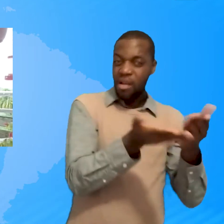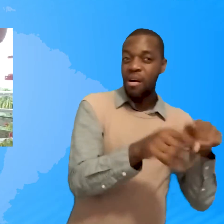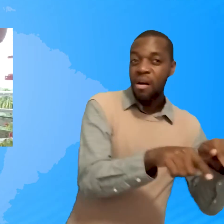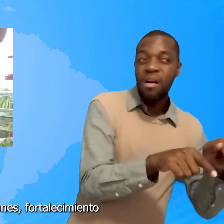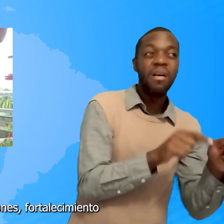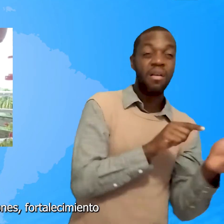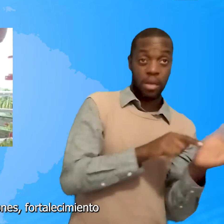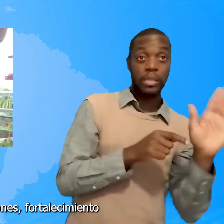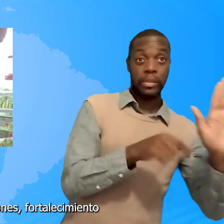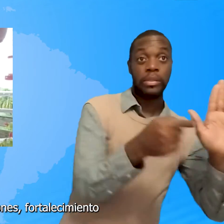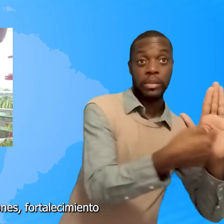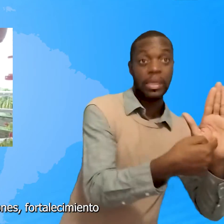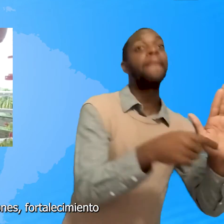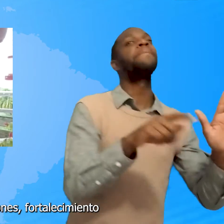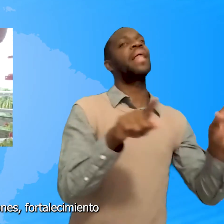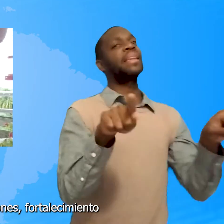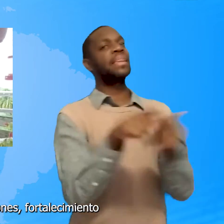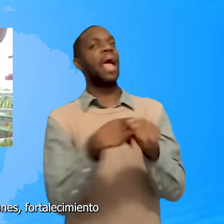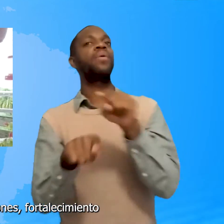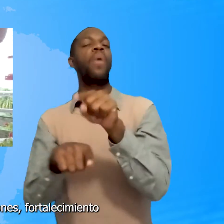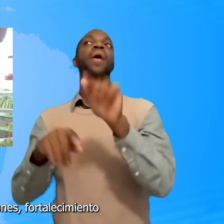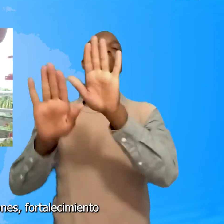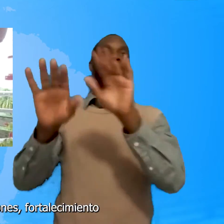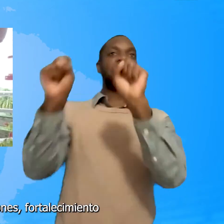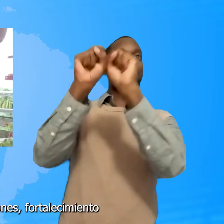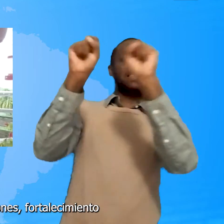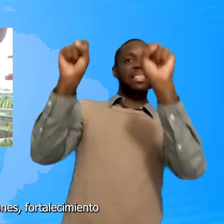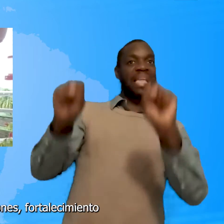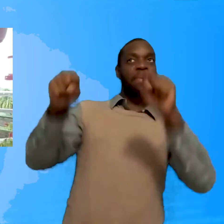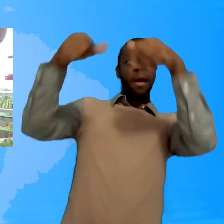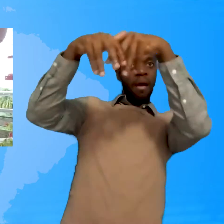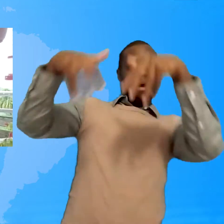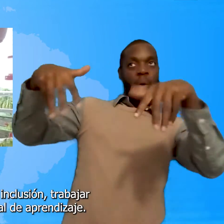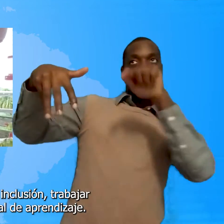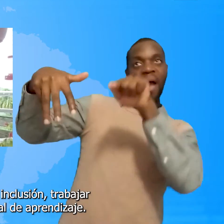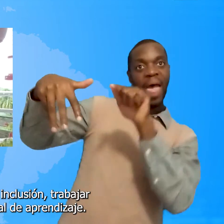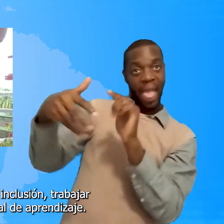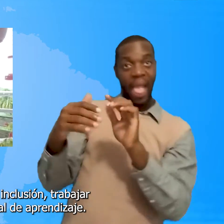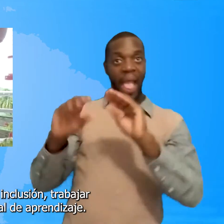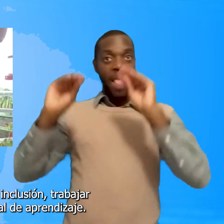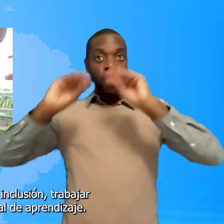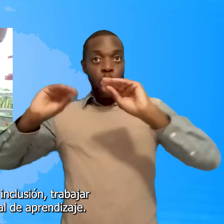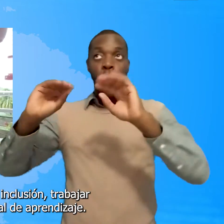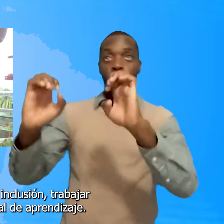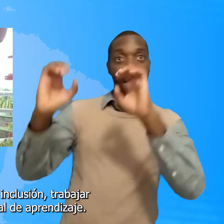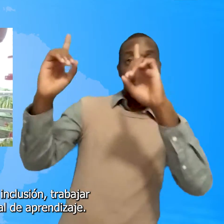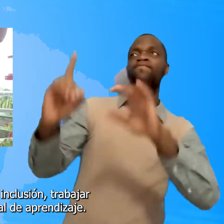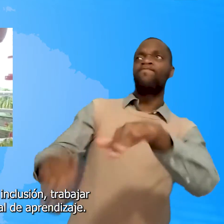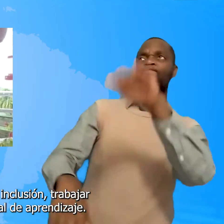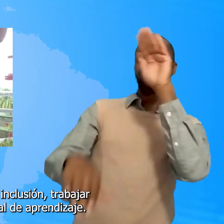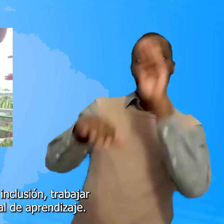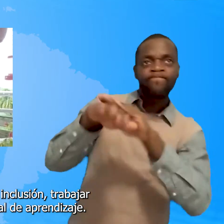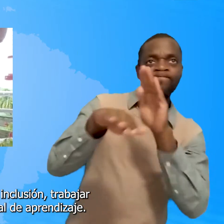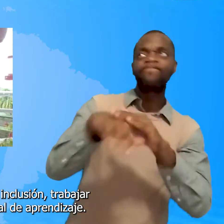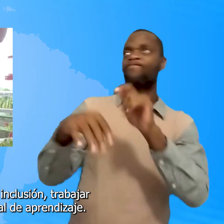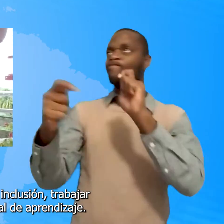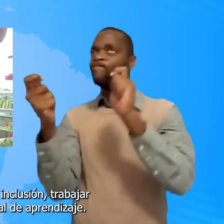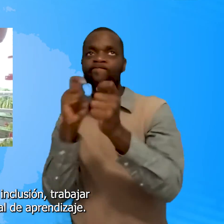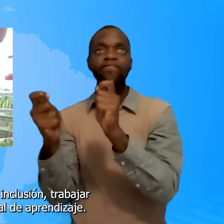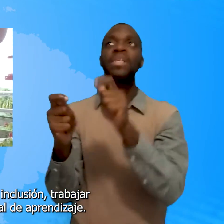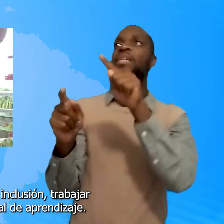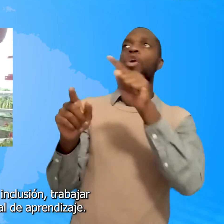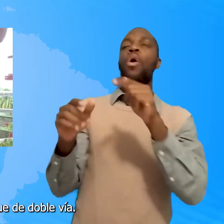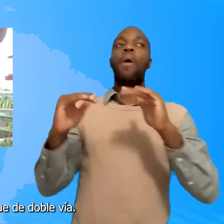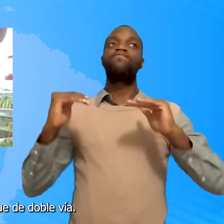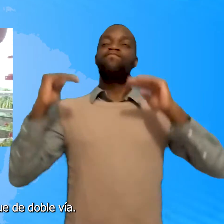educativo haciendo capacitaciones, fortalecimiento de lo que significa inclusión, trabajar el diseño universal